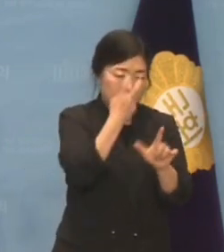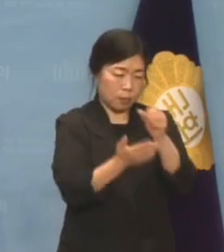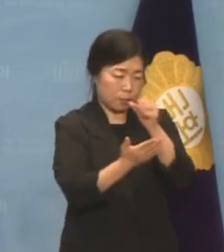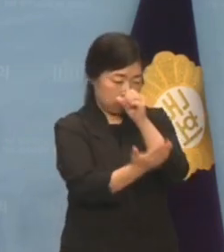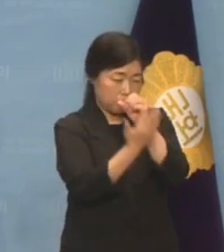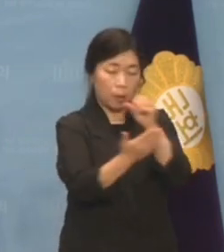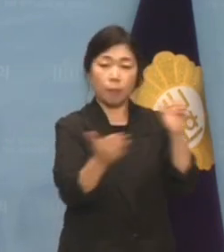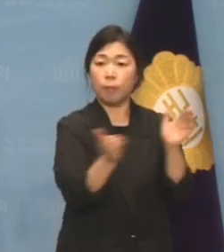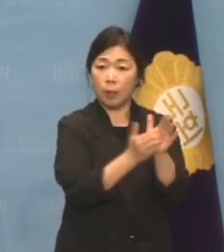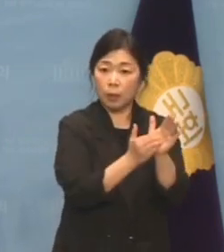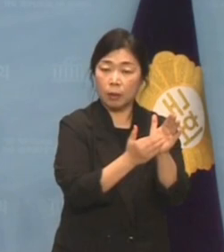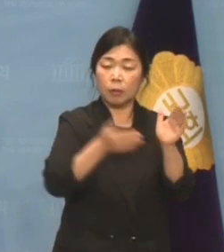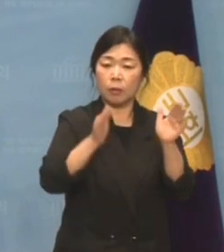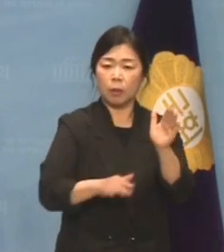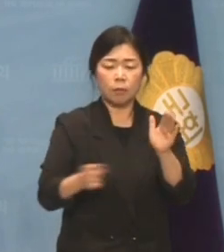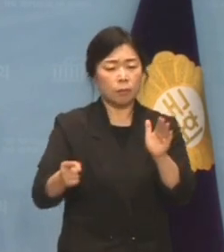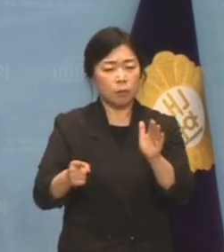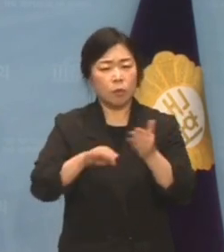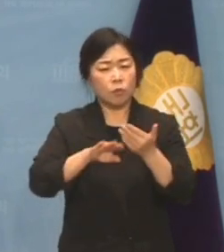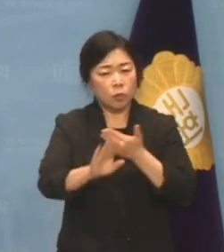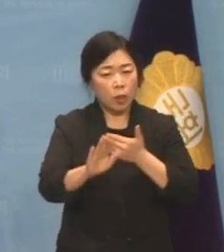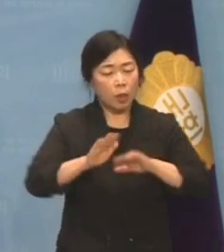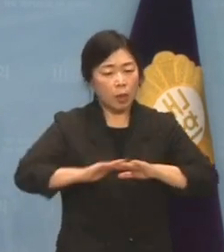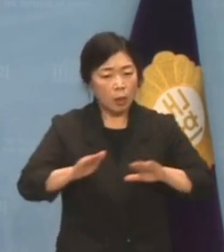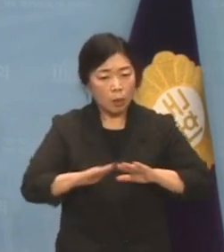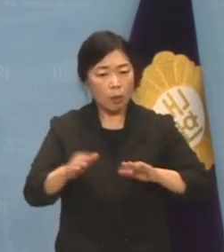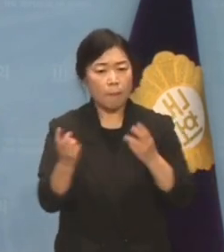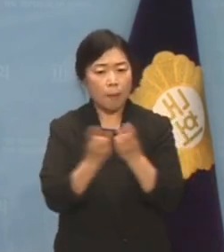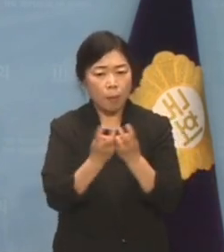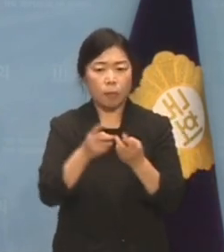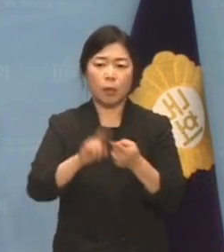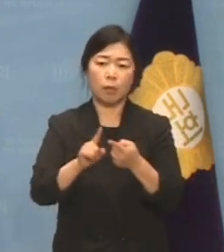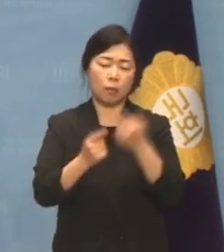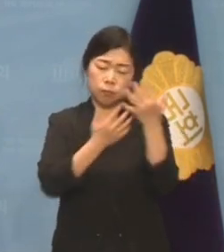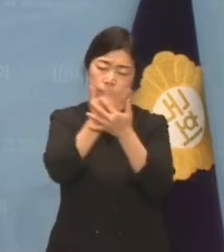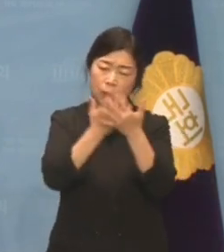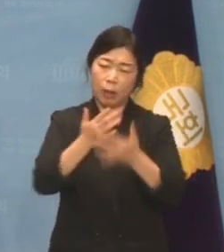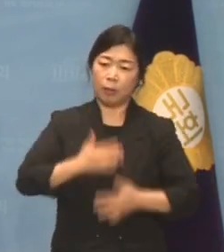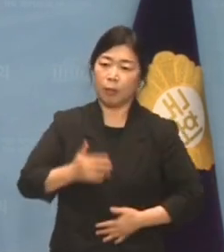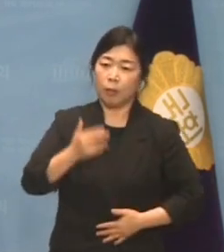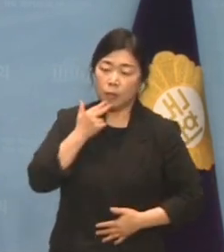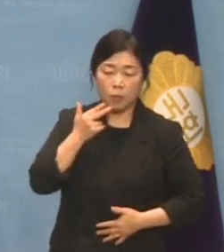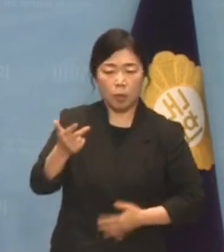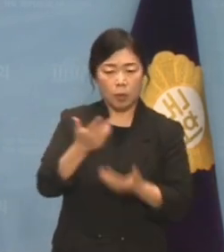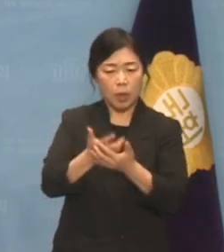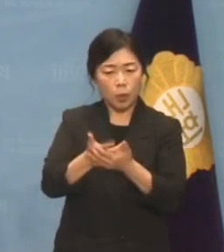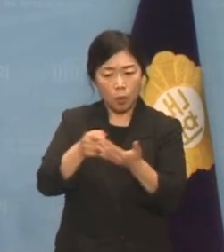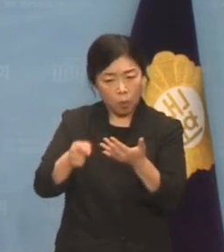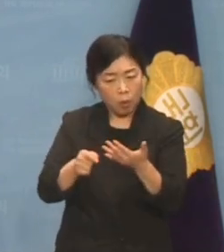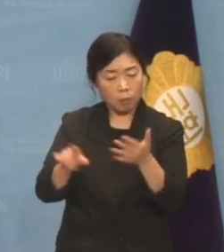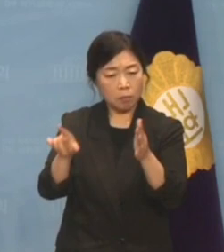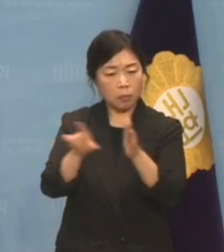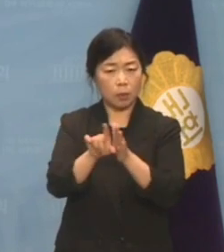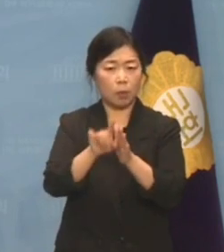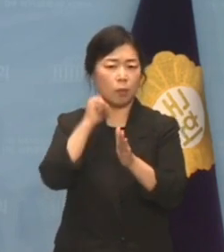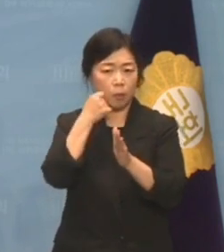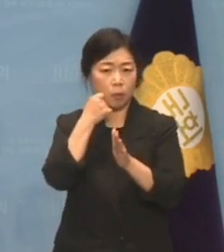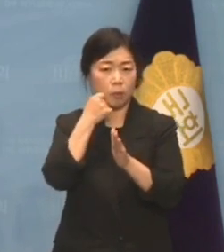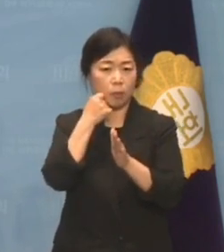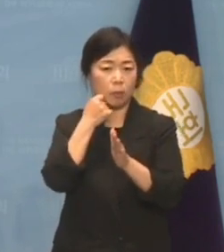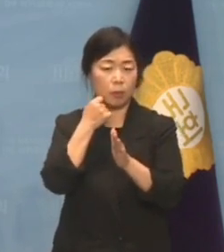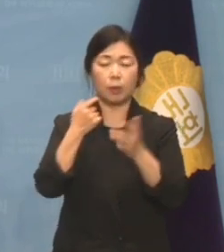처리 설비의 신뢰성에도 의문점을 남기는 매우 부정확하고 편향적인 자료라는 것을 확인한 바